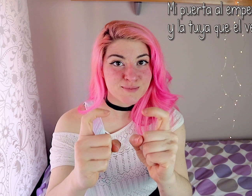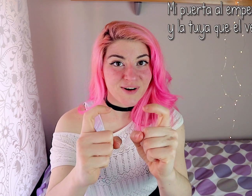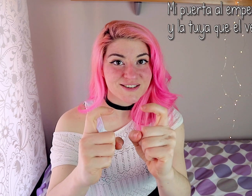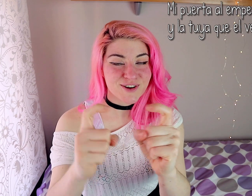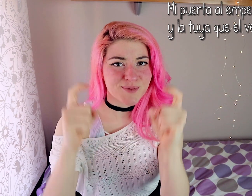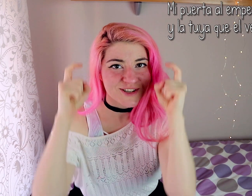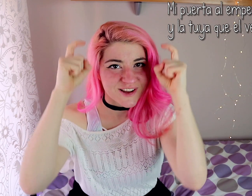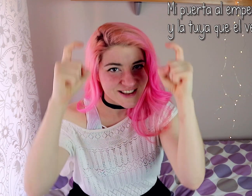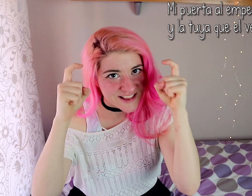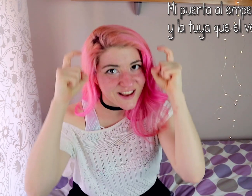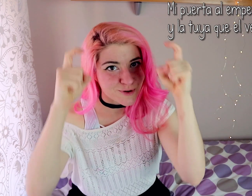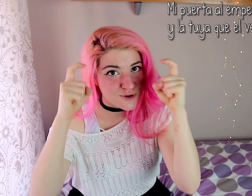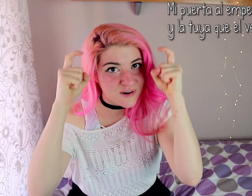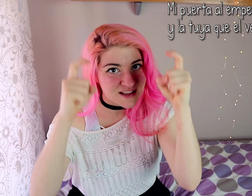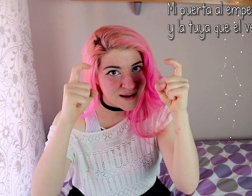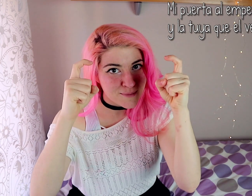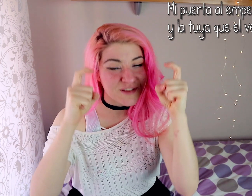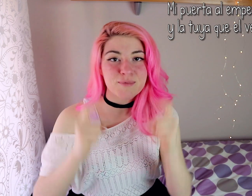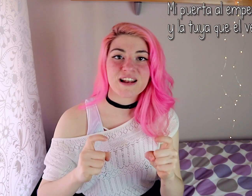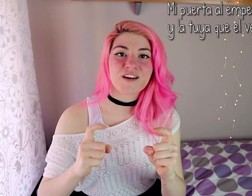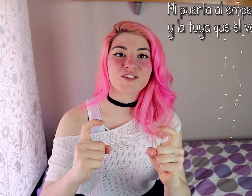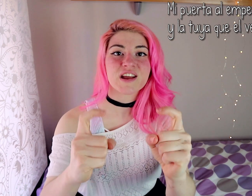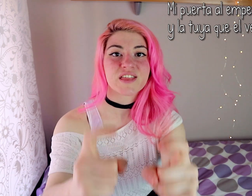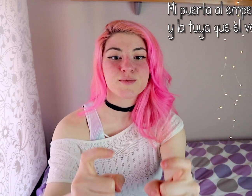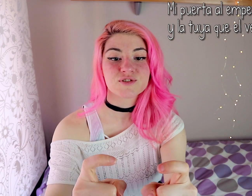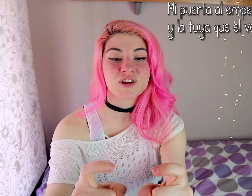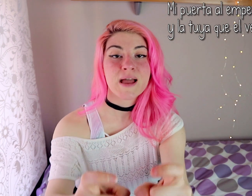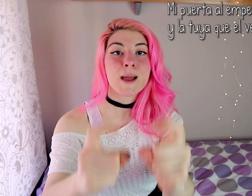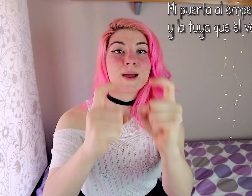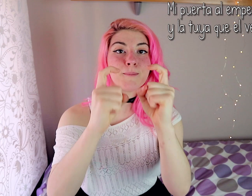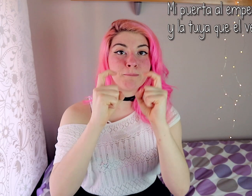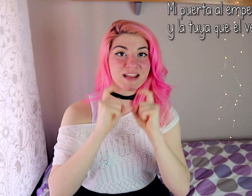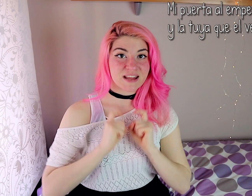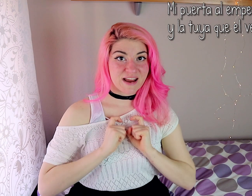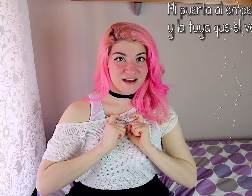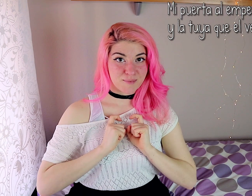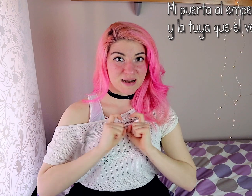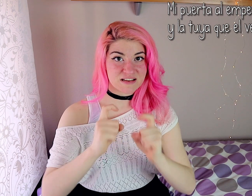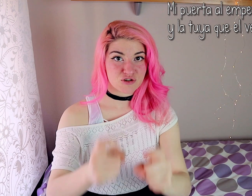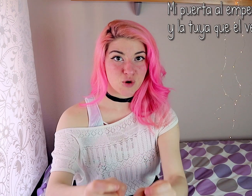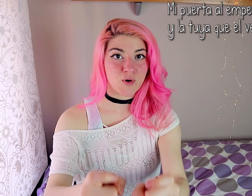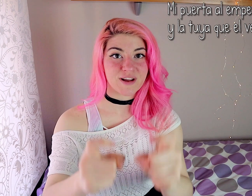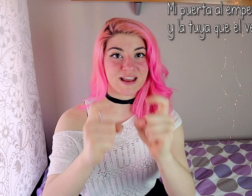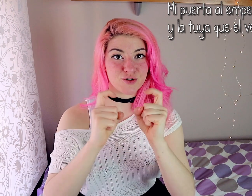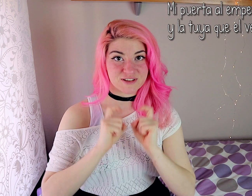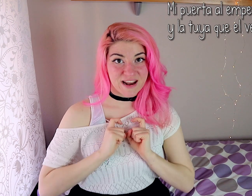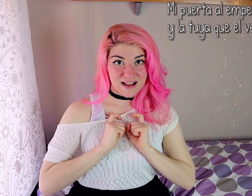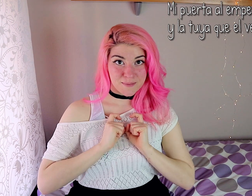mismo gancho que hemos hecho antes de nos cuesta, ¿vale? Al principio de la canción, hacemos me traerá, ¿vale? Esto es como que nos dará el